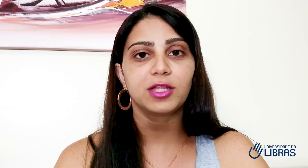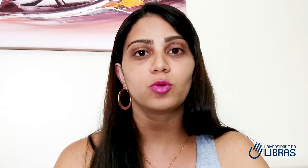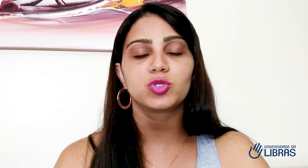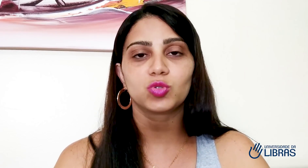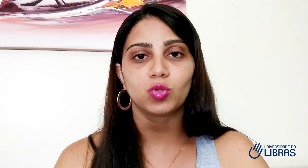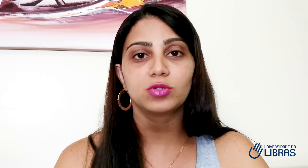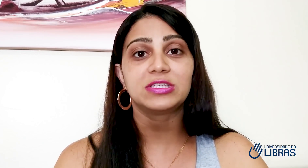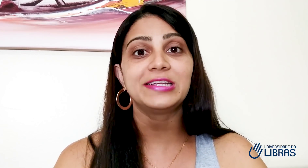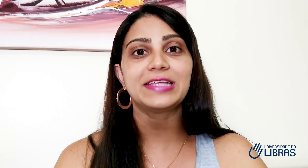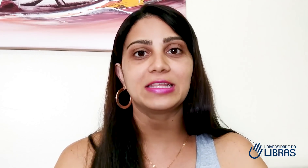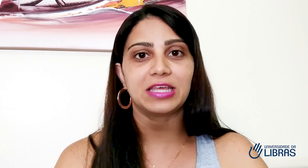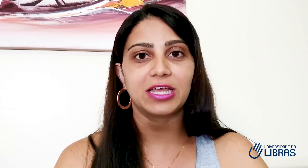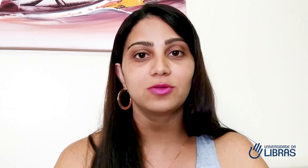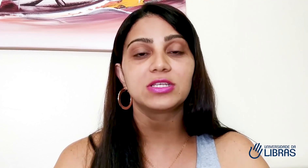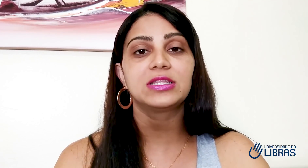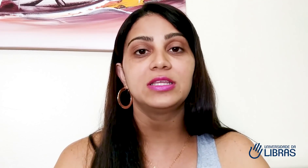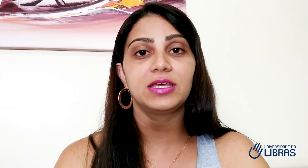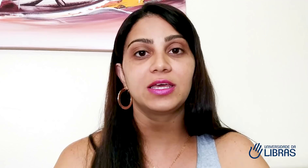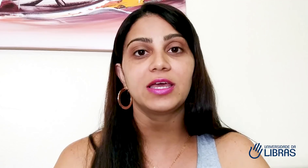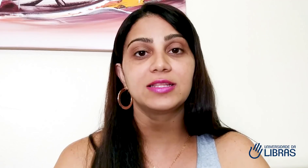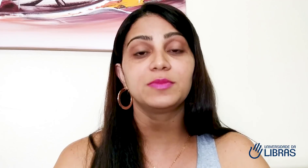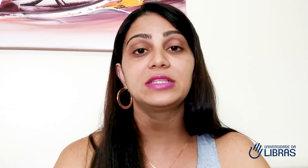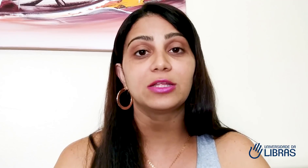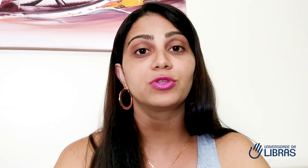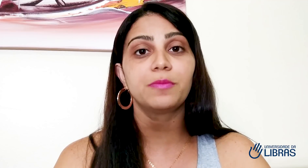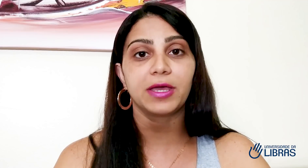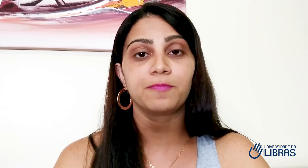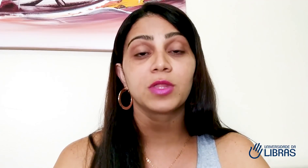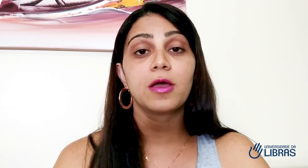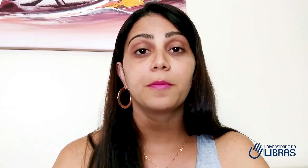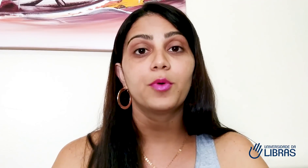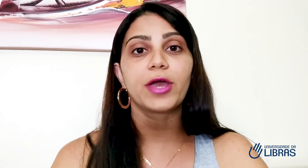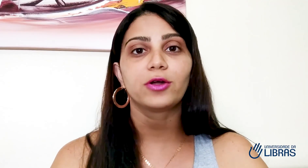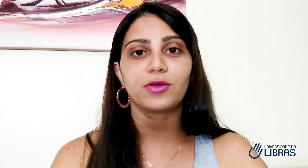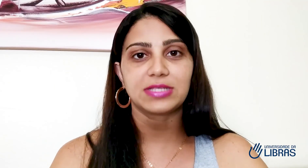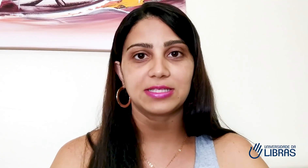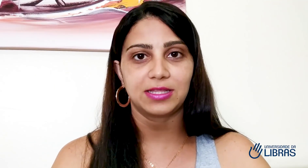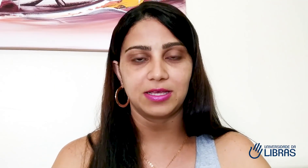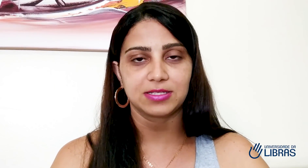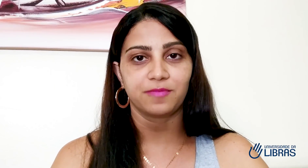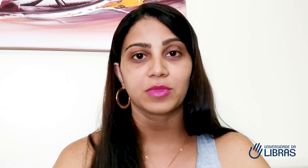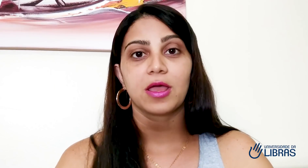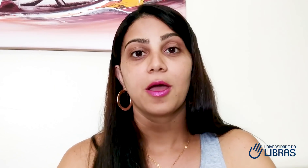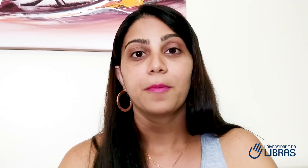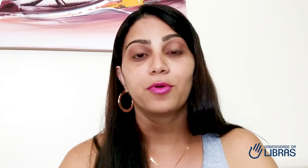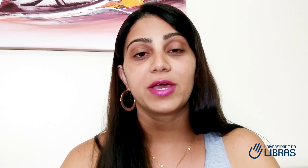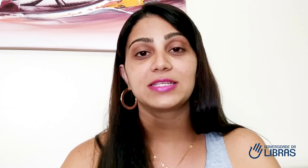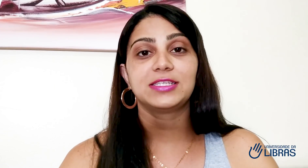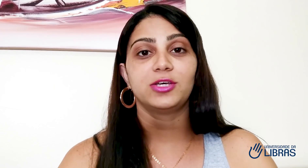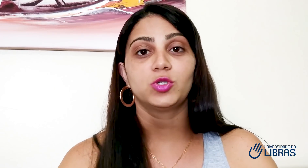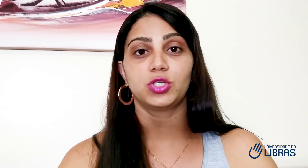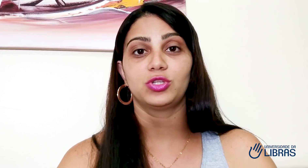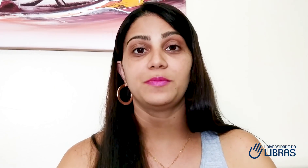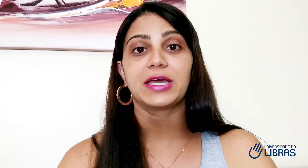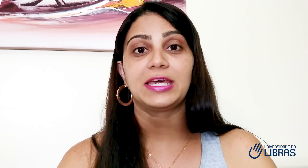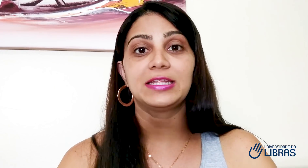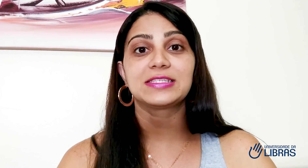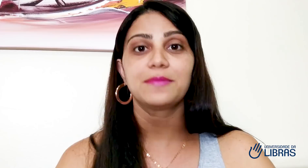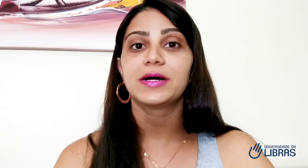com os surdos, de entendê-los e de que eles me entendam também. Por que eu tenho essa certeza? Porque assim, hoje eu tô na minha 5ª